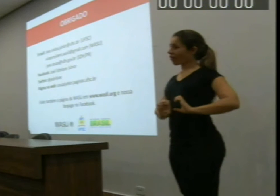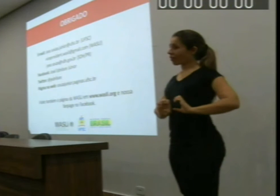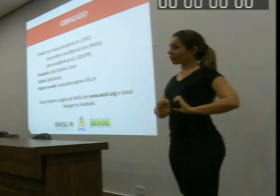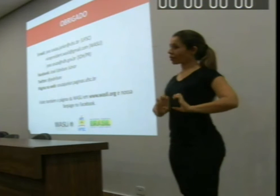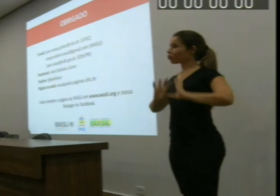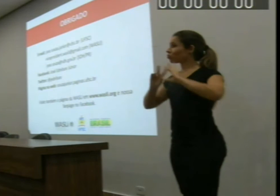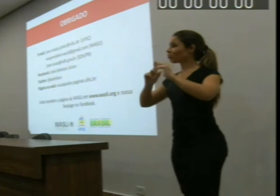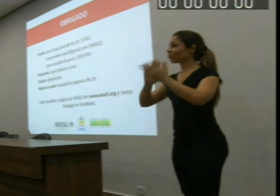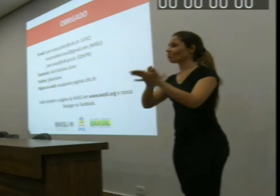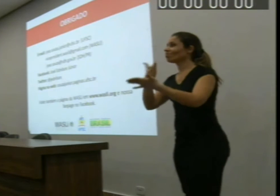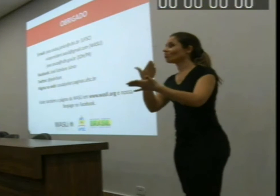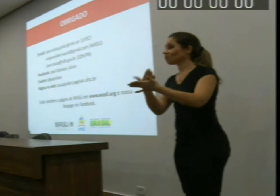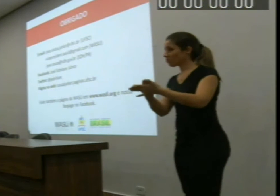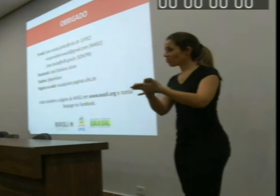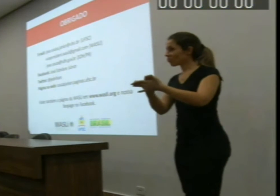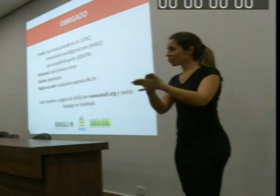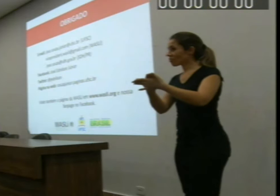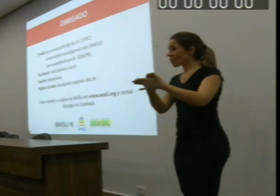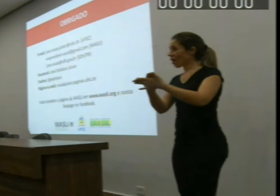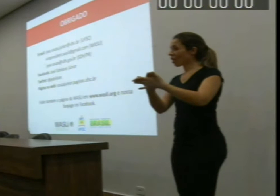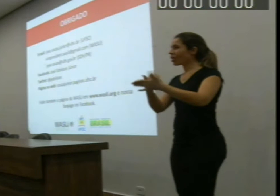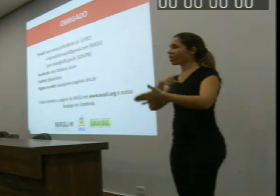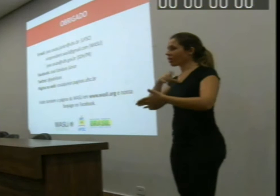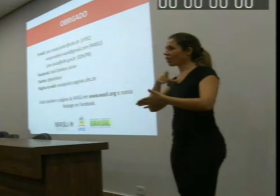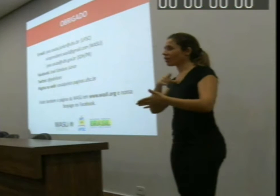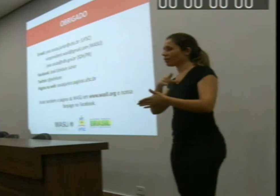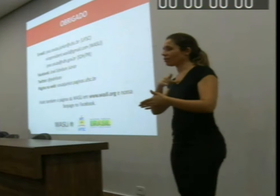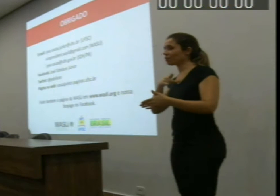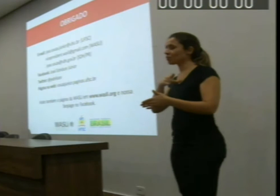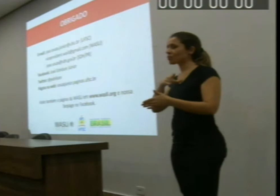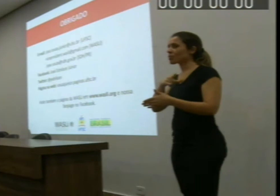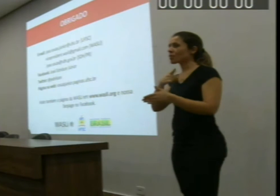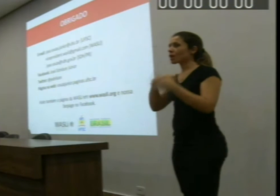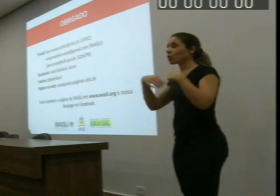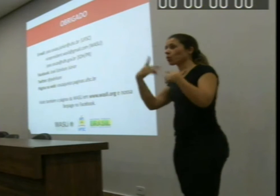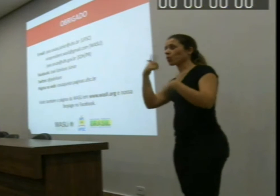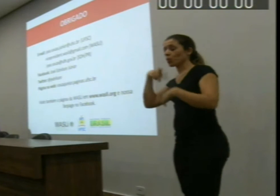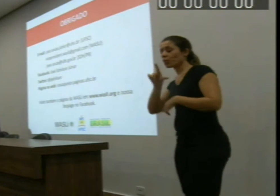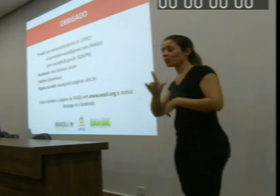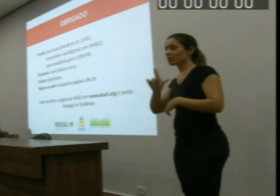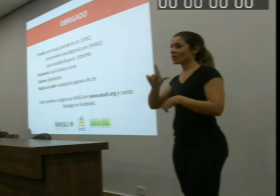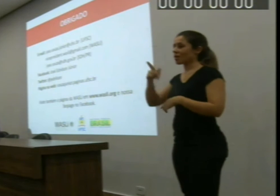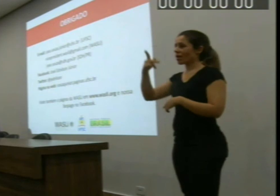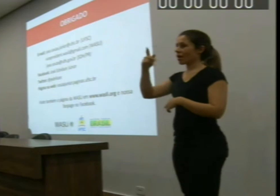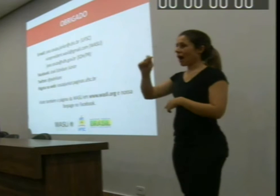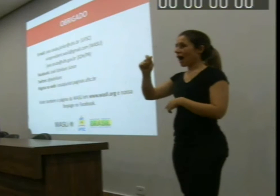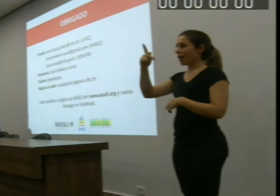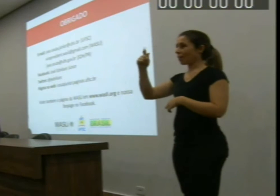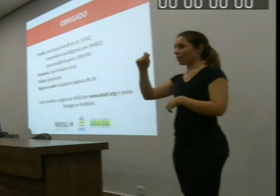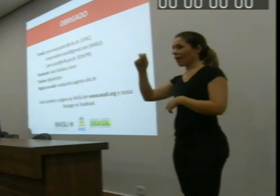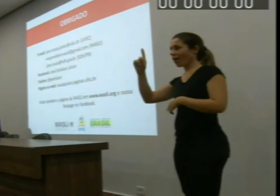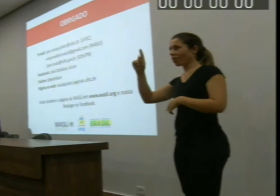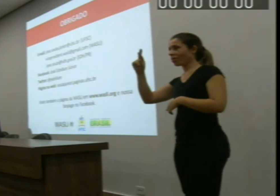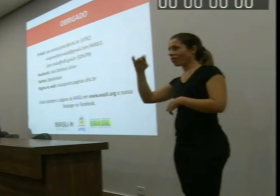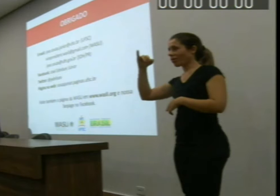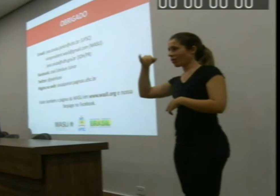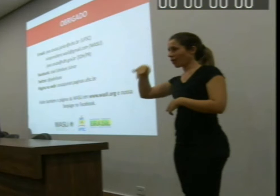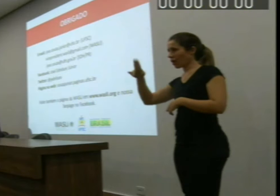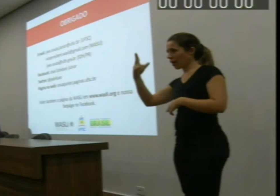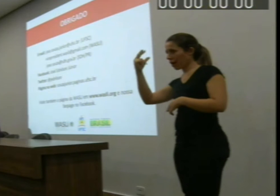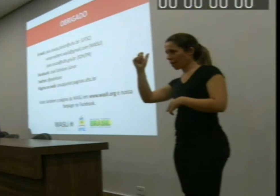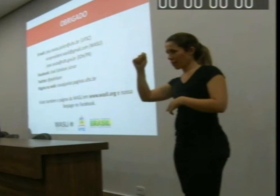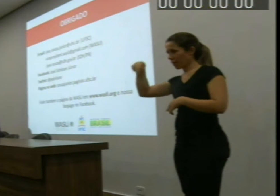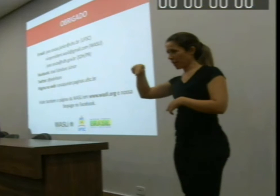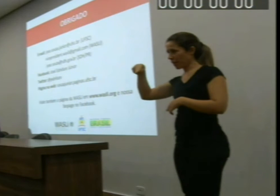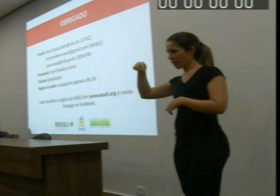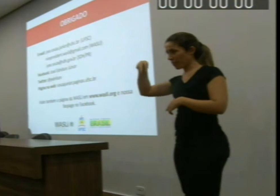acessíveis ao apadriano não começou um processo de envolvimento de todos nisso